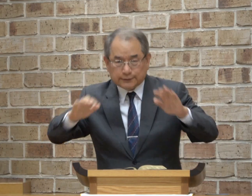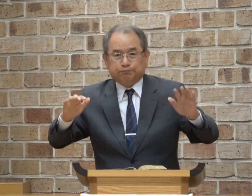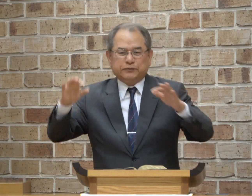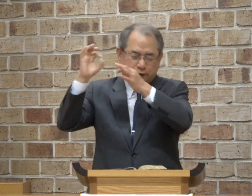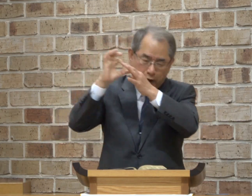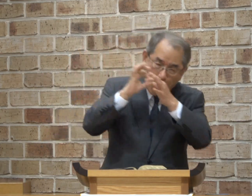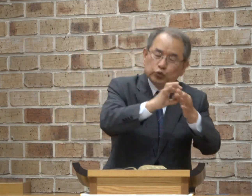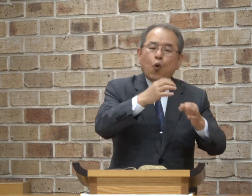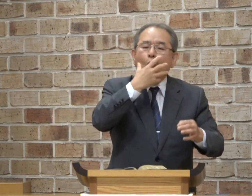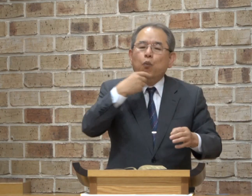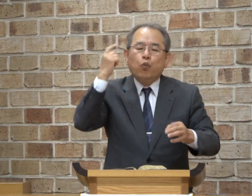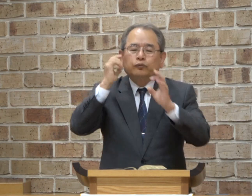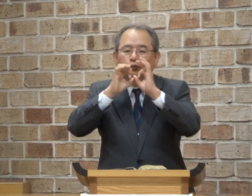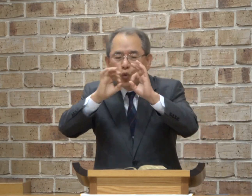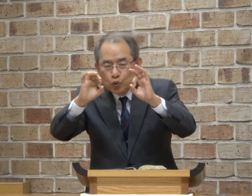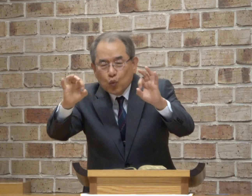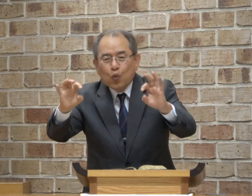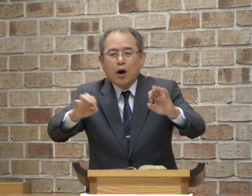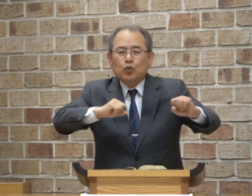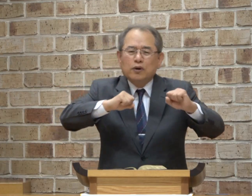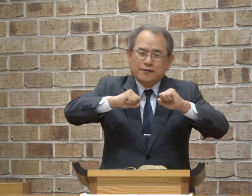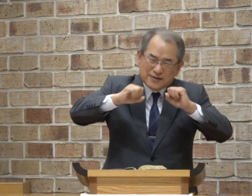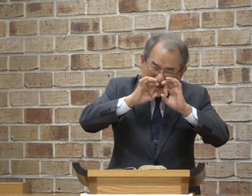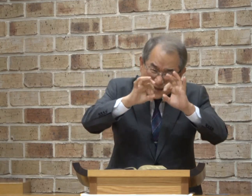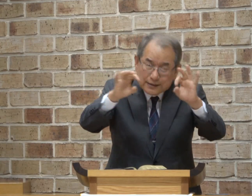성령이 역사하시며 계속해서 복음이 전해지고